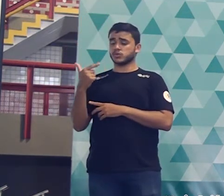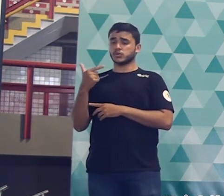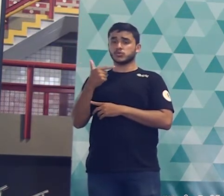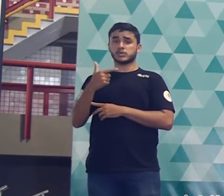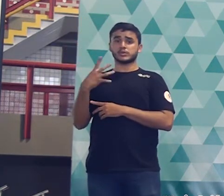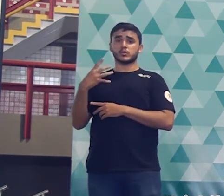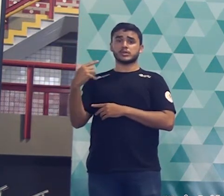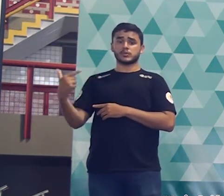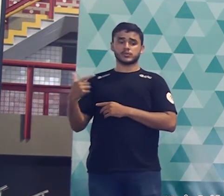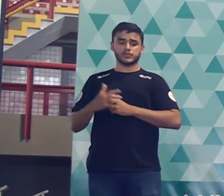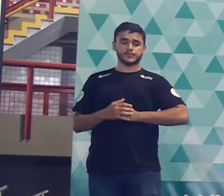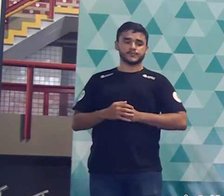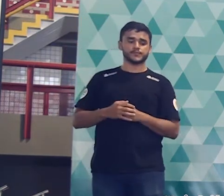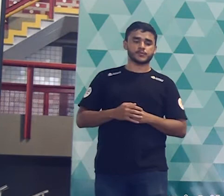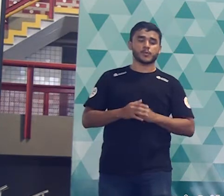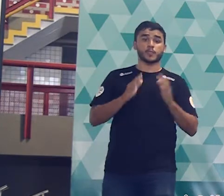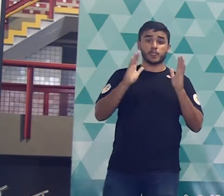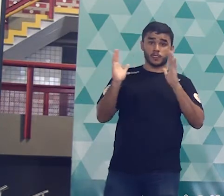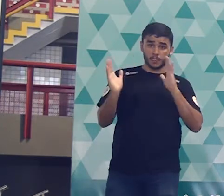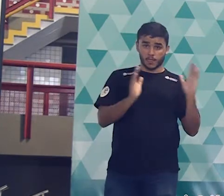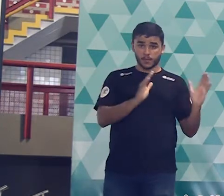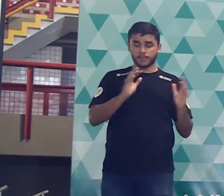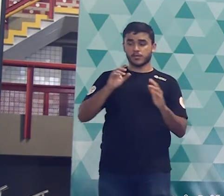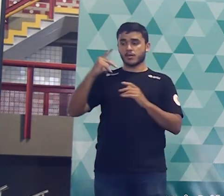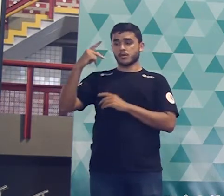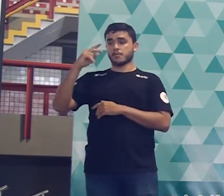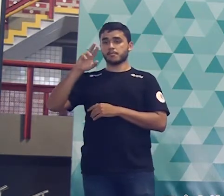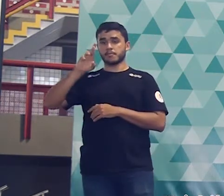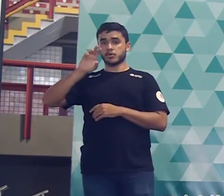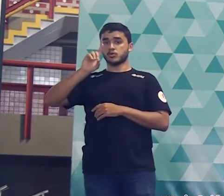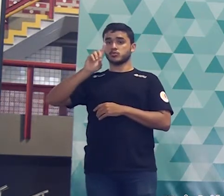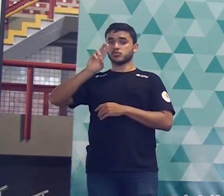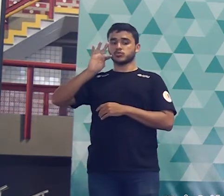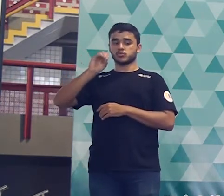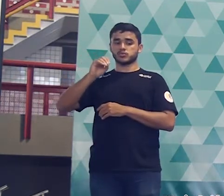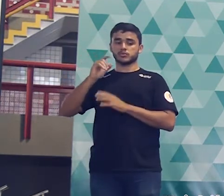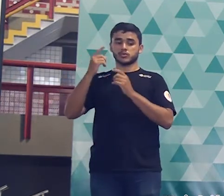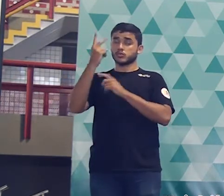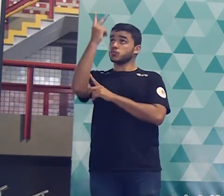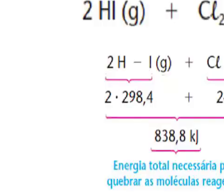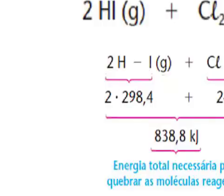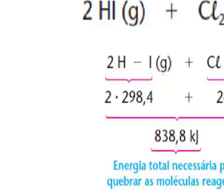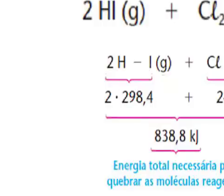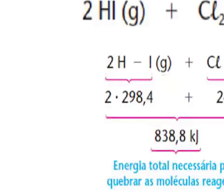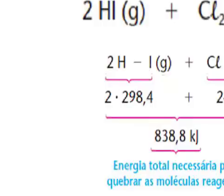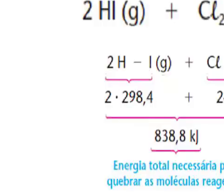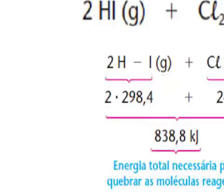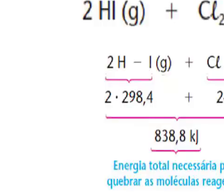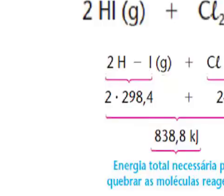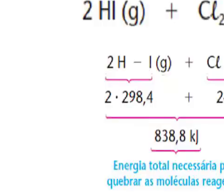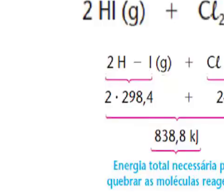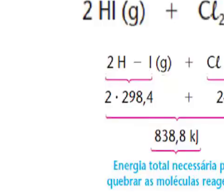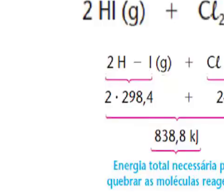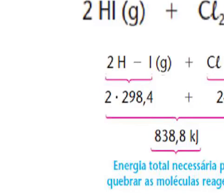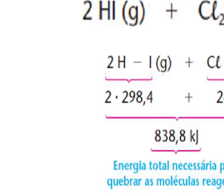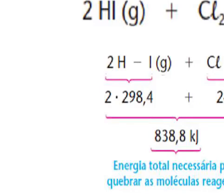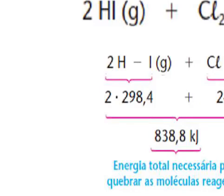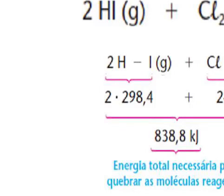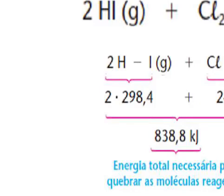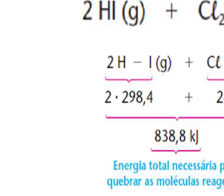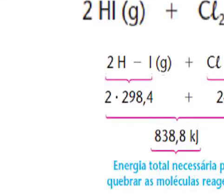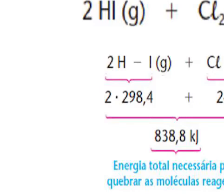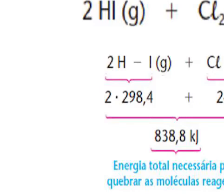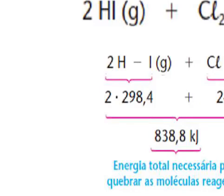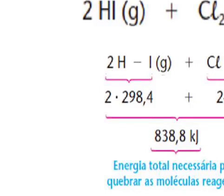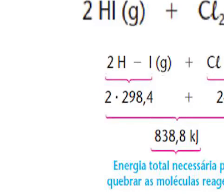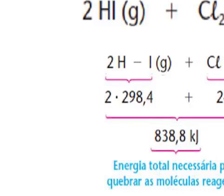produto. Quando você vai para o produto, o que você vai ter? 2 vezes 430,9 mais 150,9.